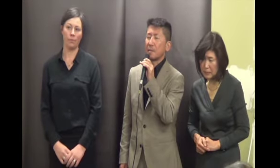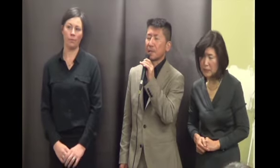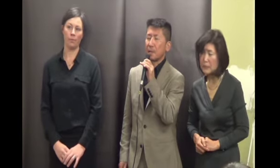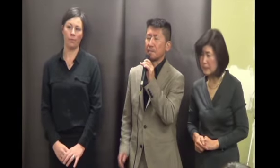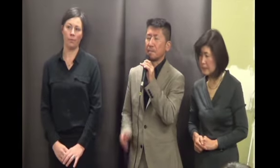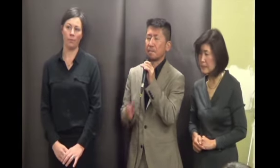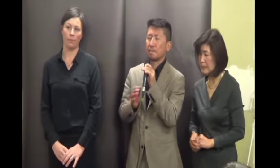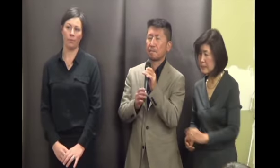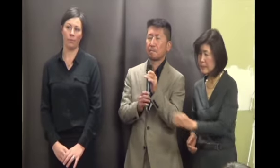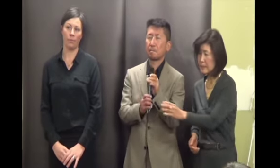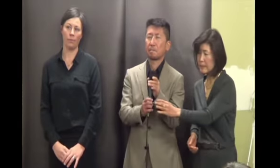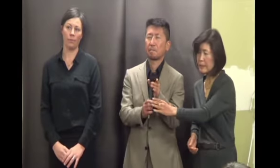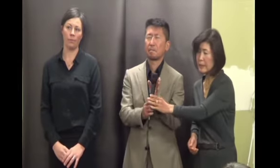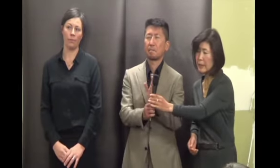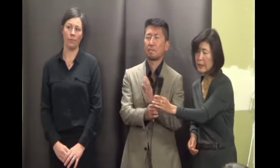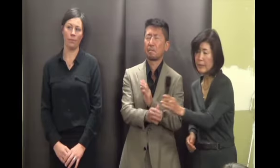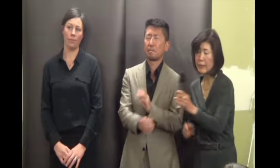がっていきません。